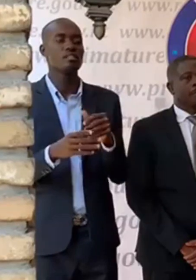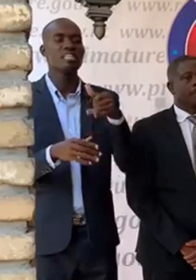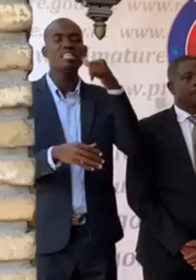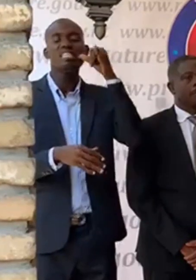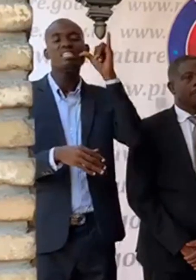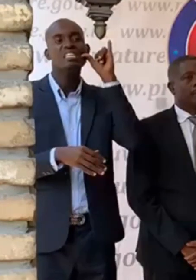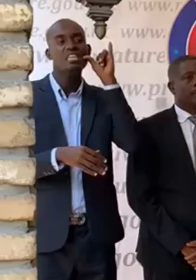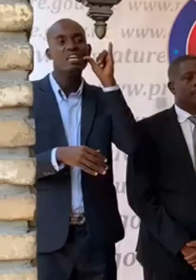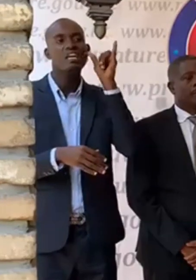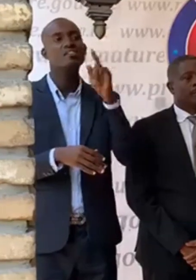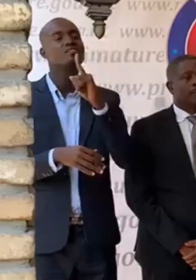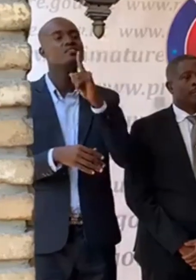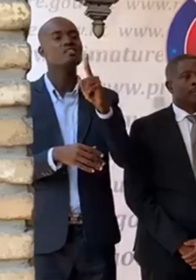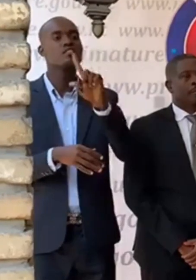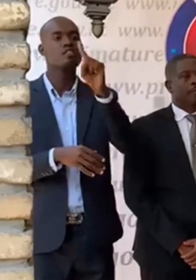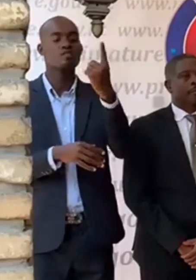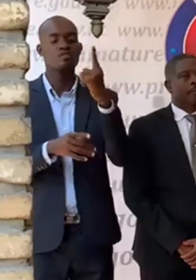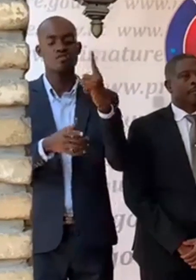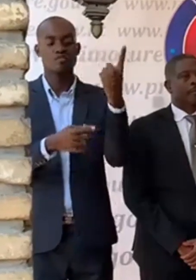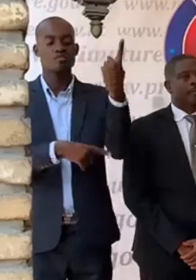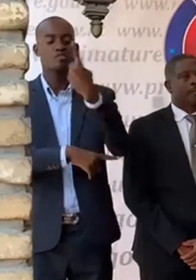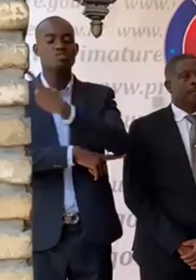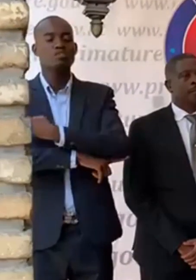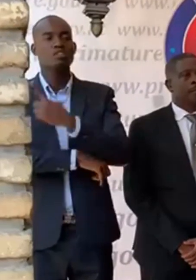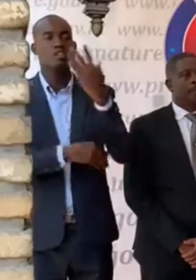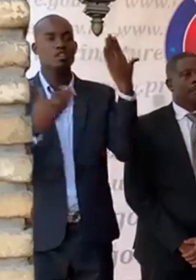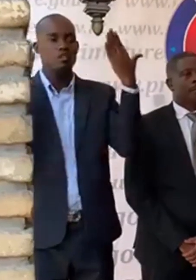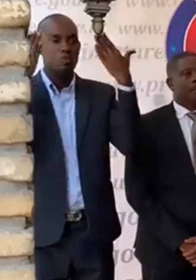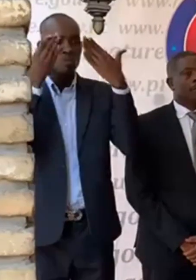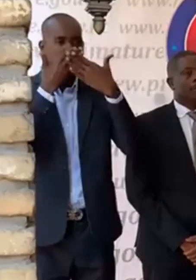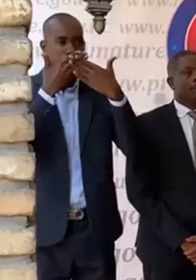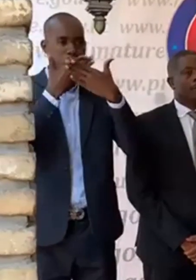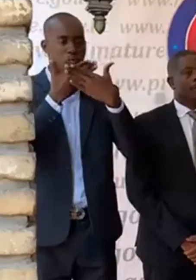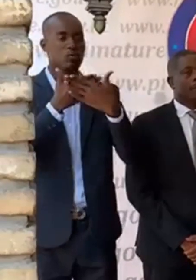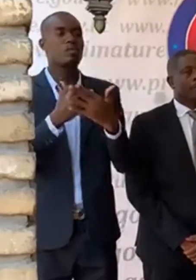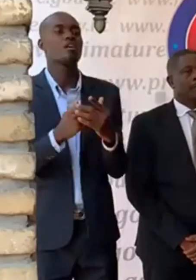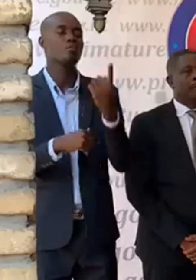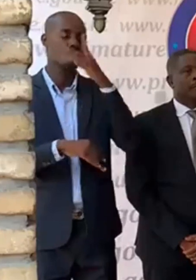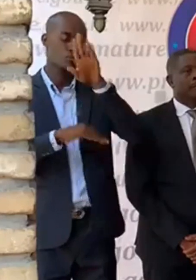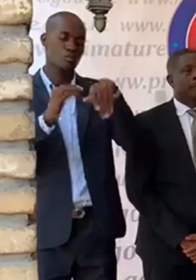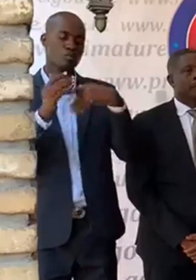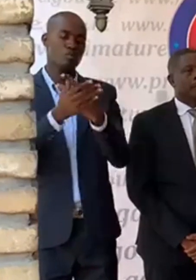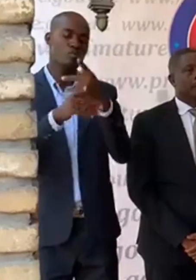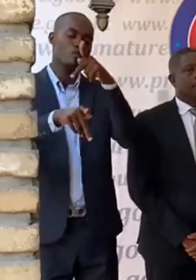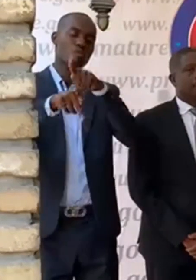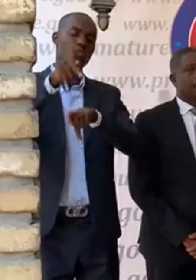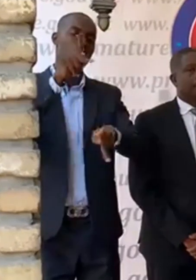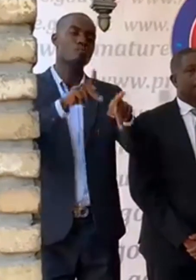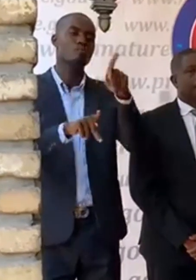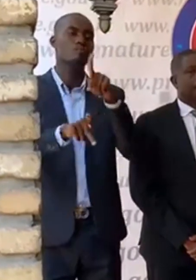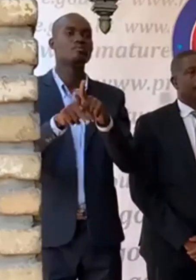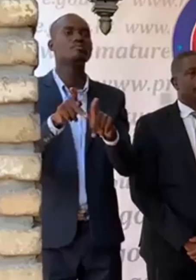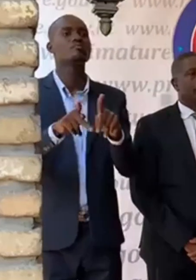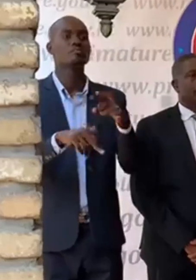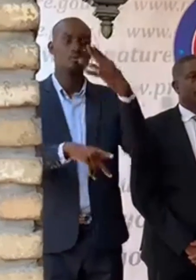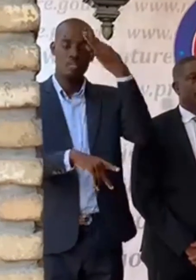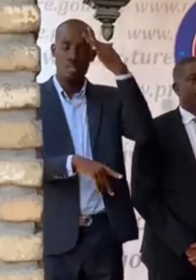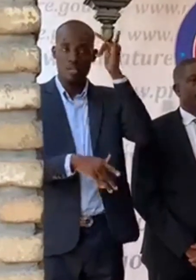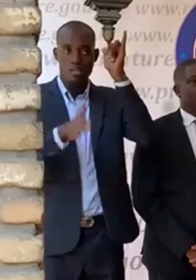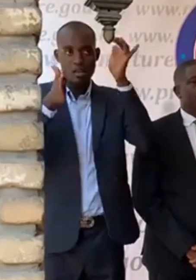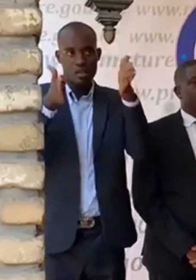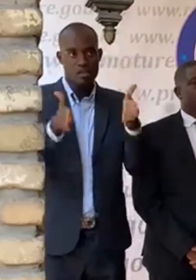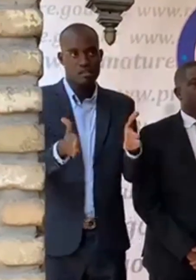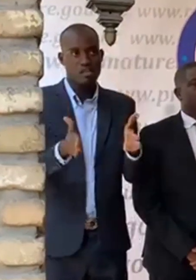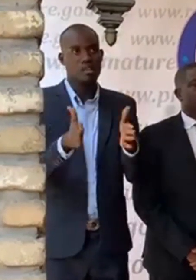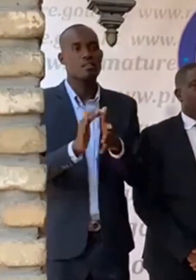on a posé, est-ce que tout c'est yon façon pour le premier ministre ka fè moun kwè que li même ça le besoin li